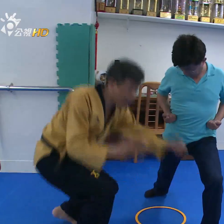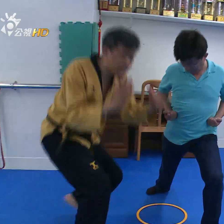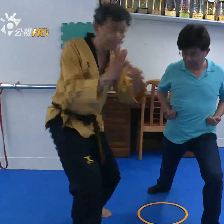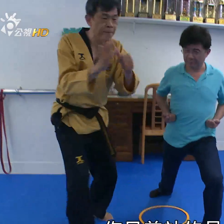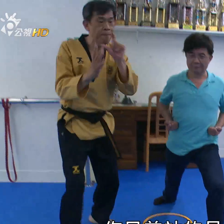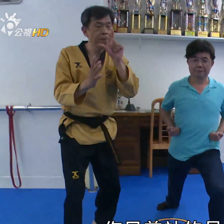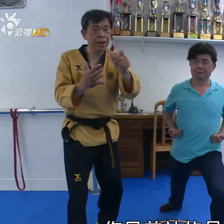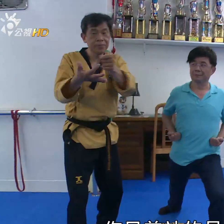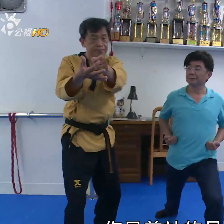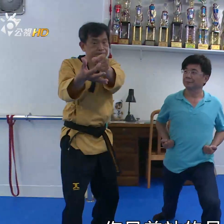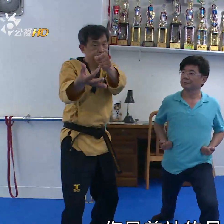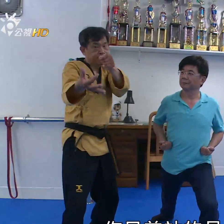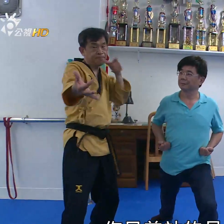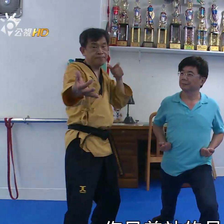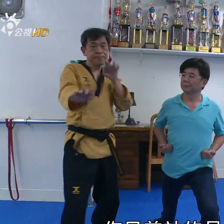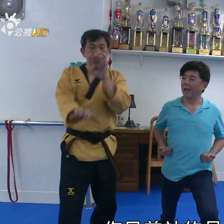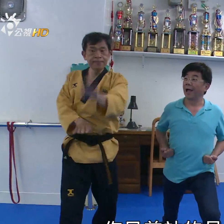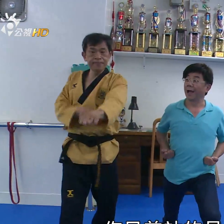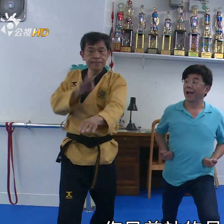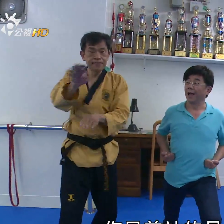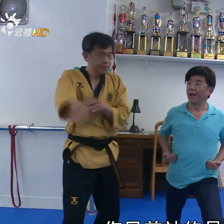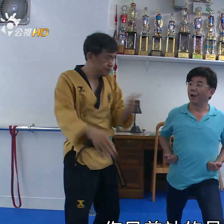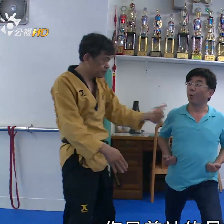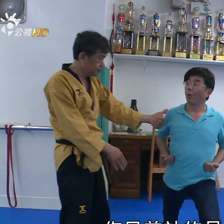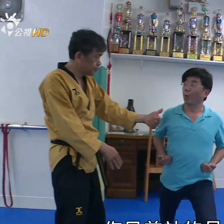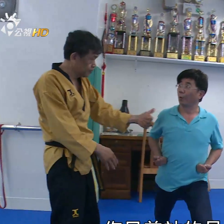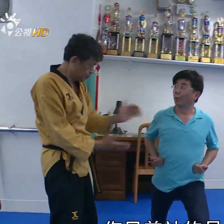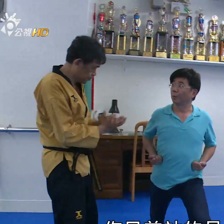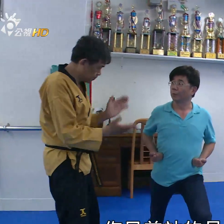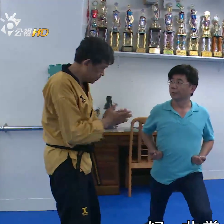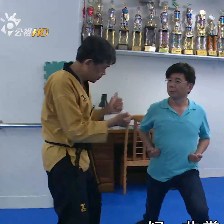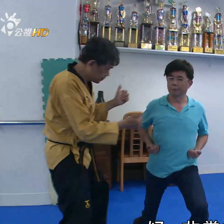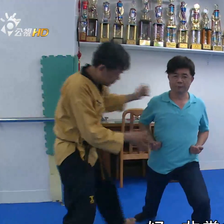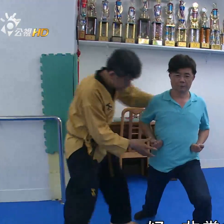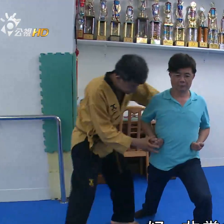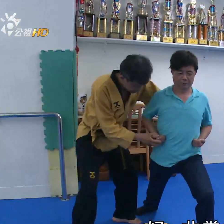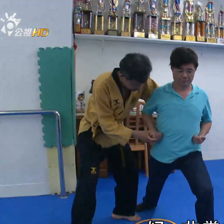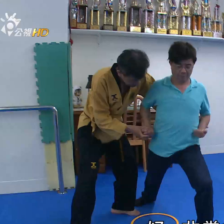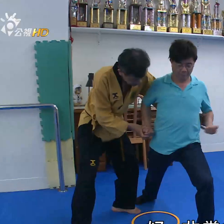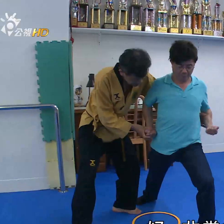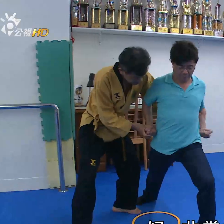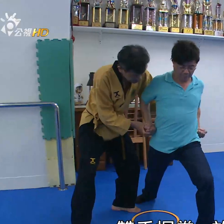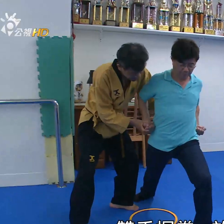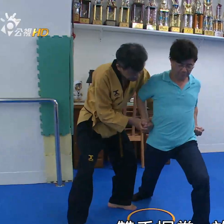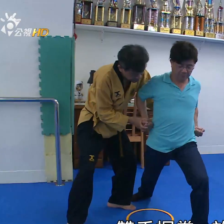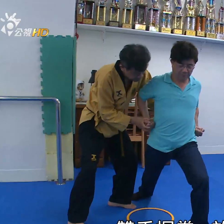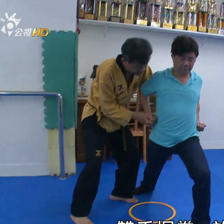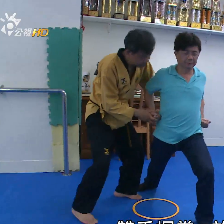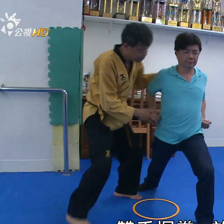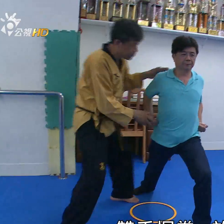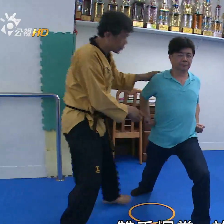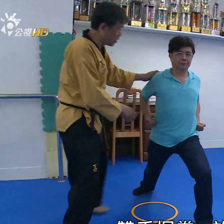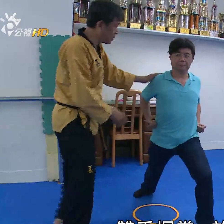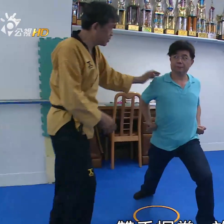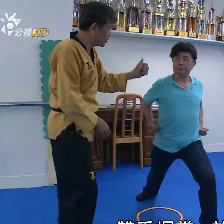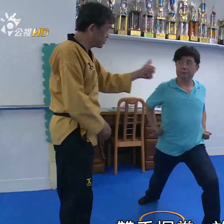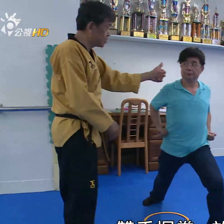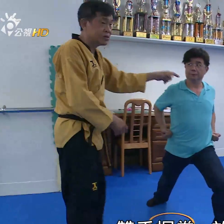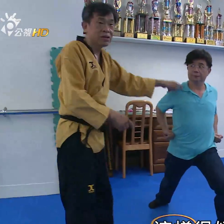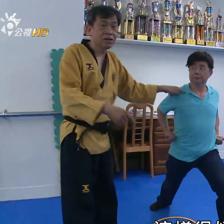哎，你啊，目前站的是呢，弓箭步，啊，非常好，哎，双手握拳放腰际，哎，这样很